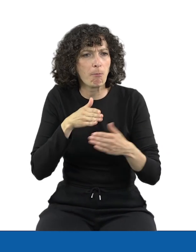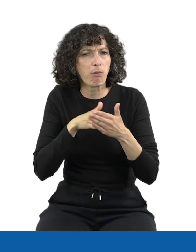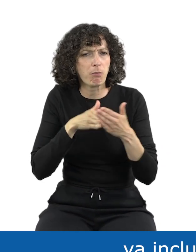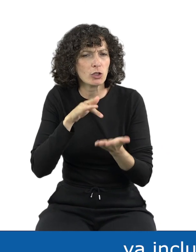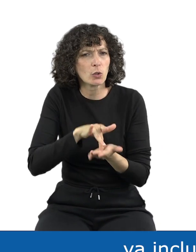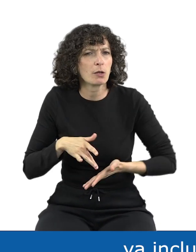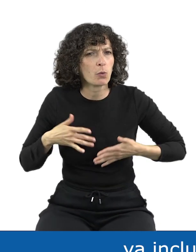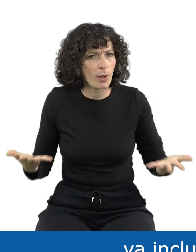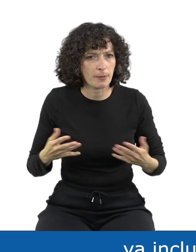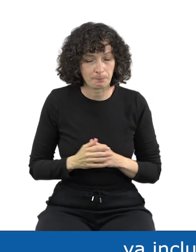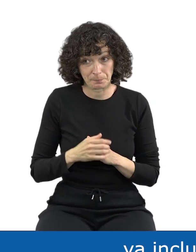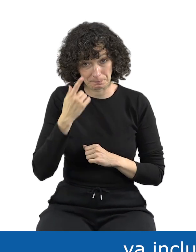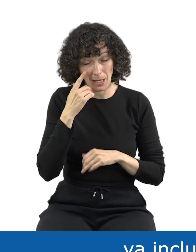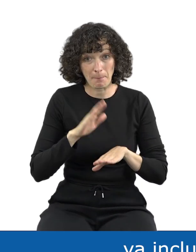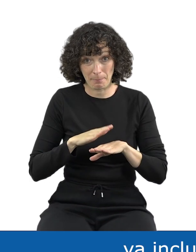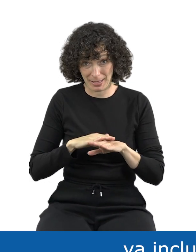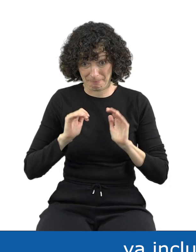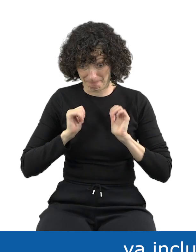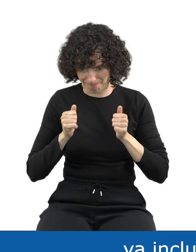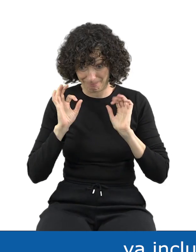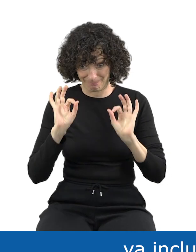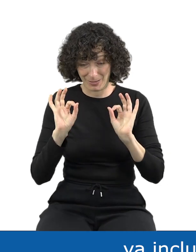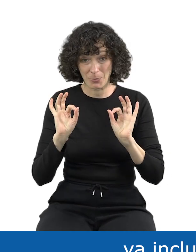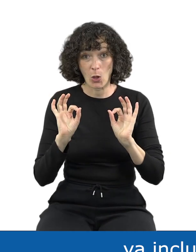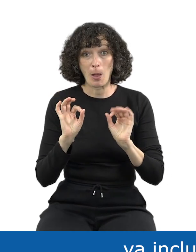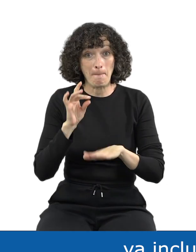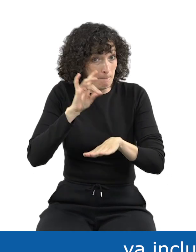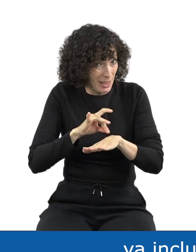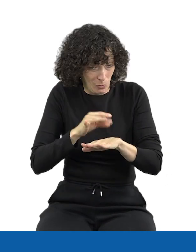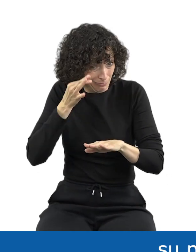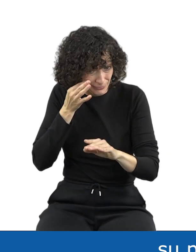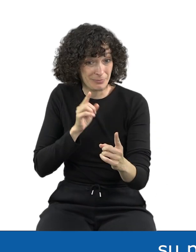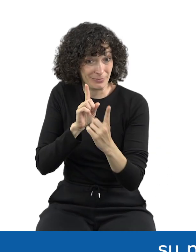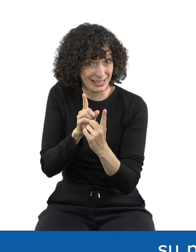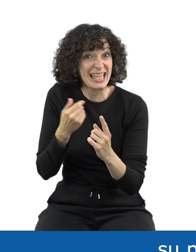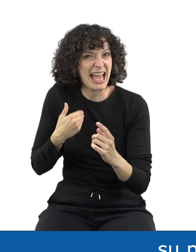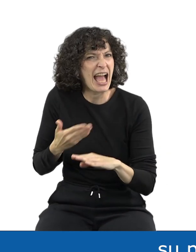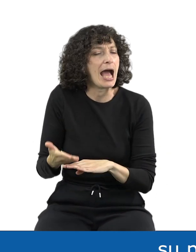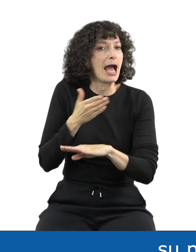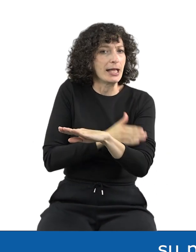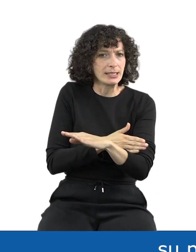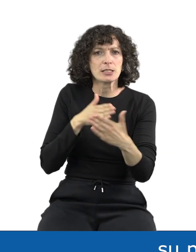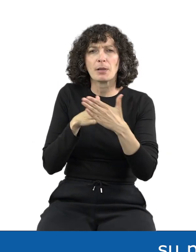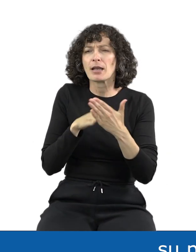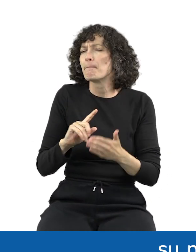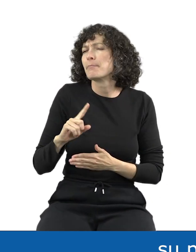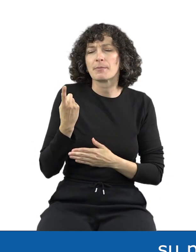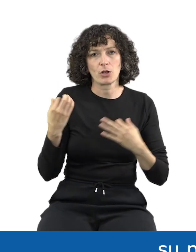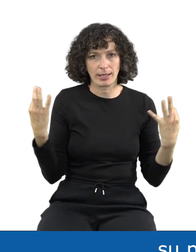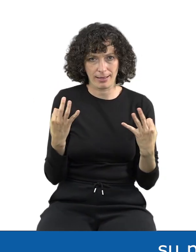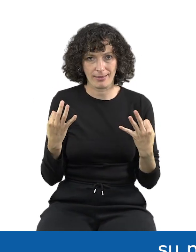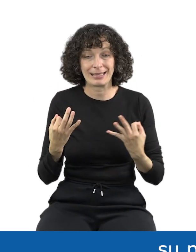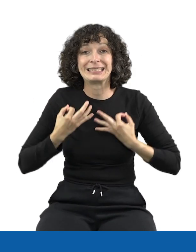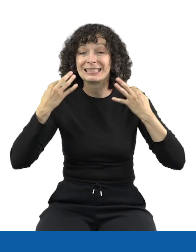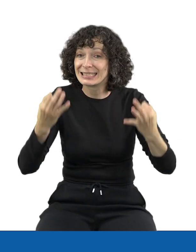empezar, ya incluso antes de entrar en lo que es la consulta en sí, su primera barrera es que siempre tiene